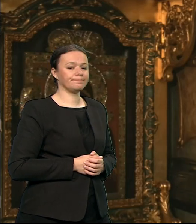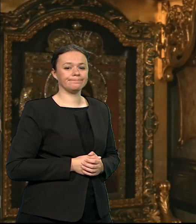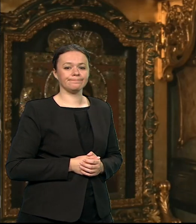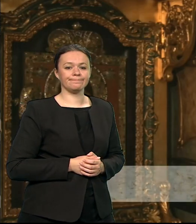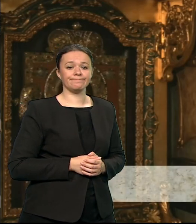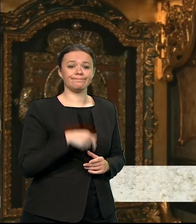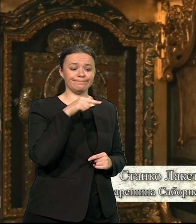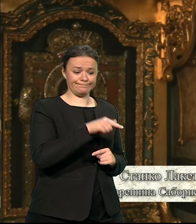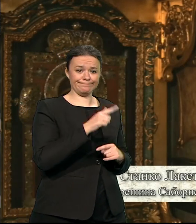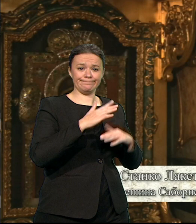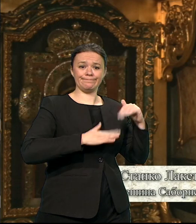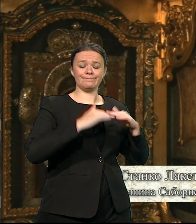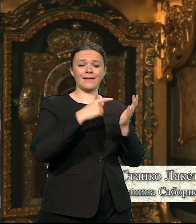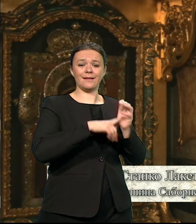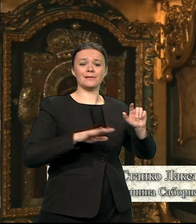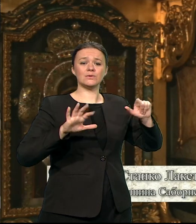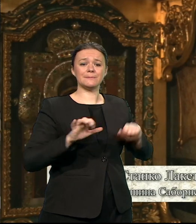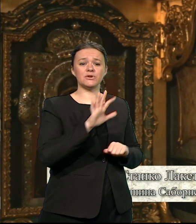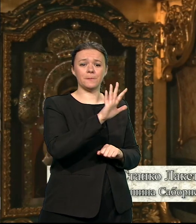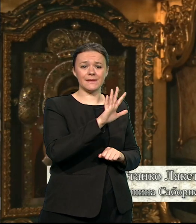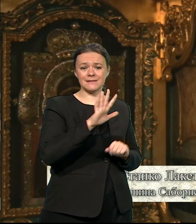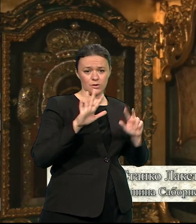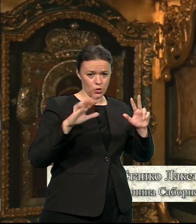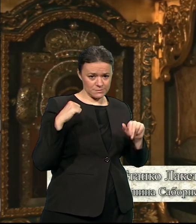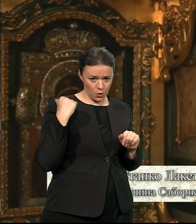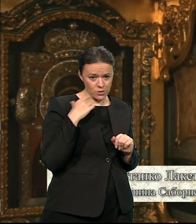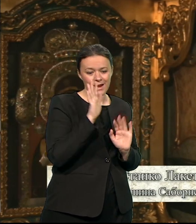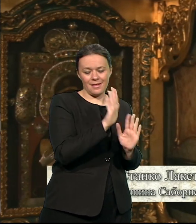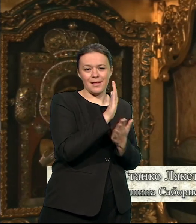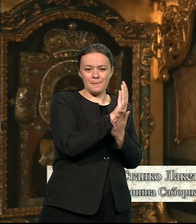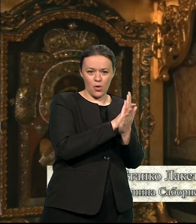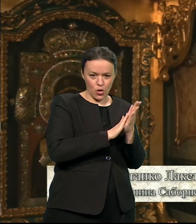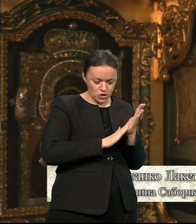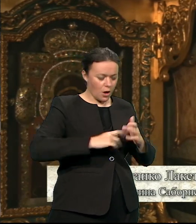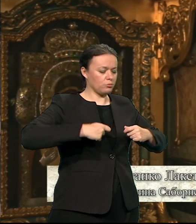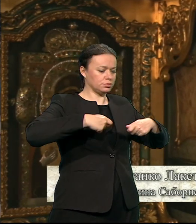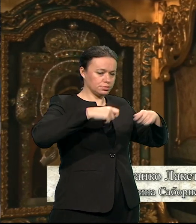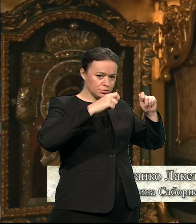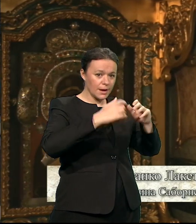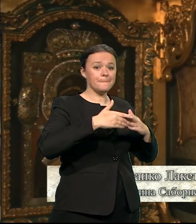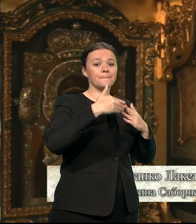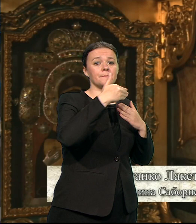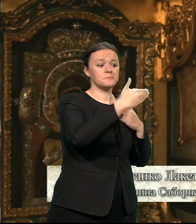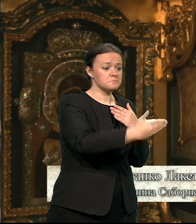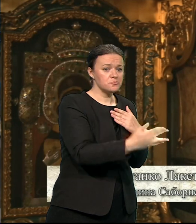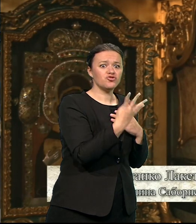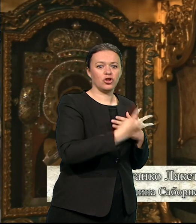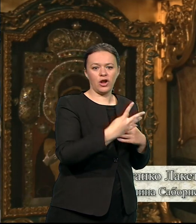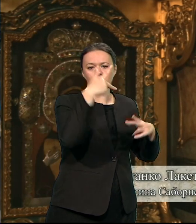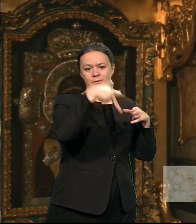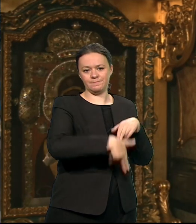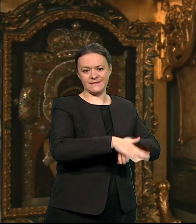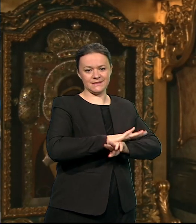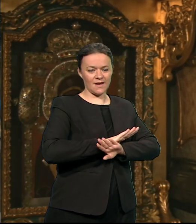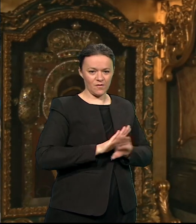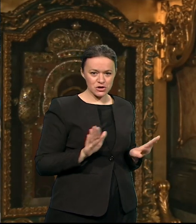Crkva je sagrađena 1758. Tada je počela izgradnja. 4 godine kasnije crkva je u potpunosti završena.